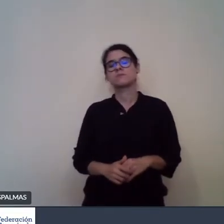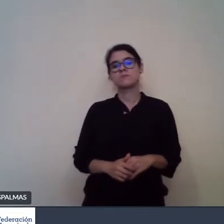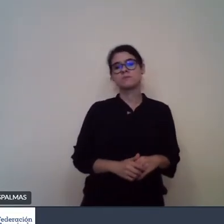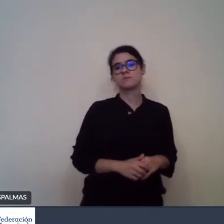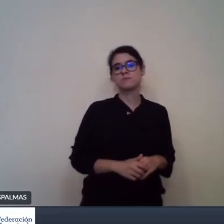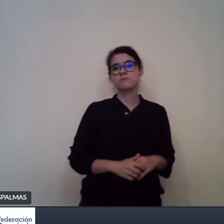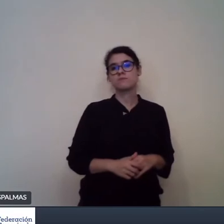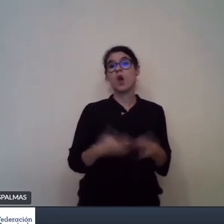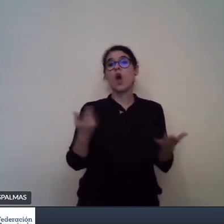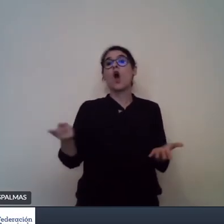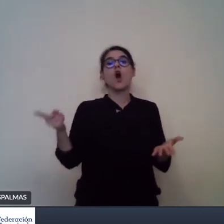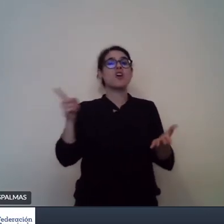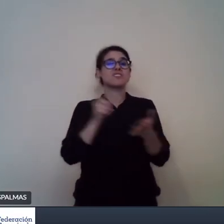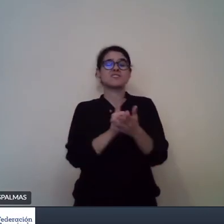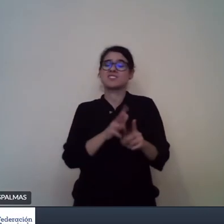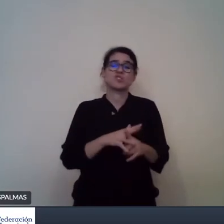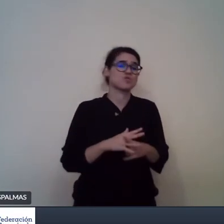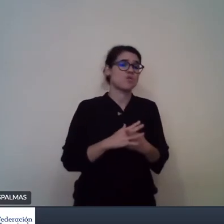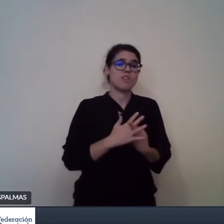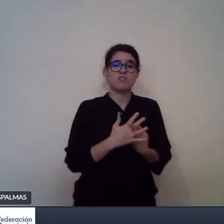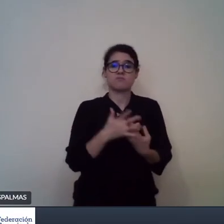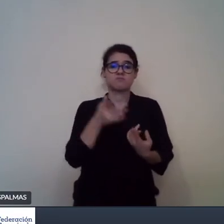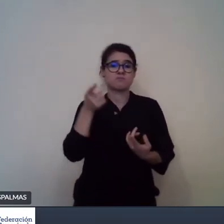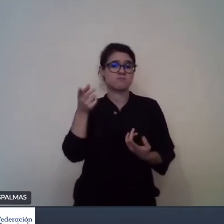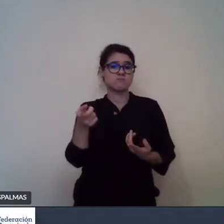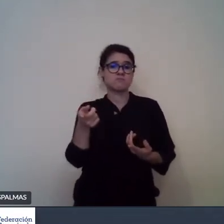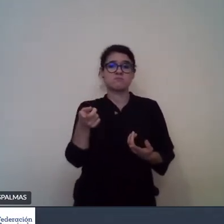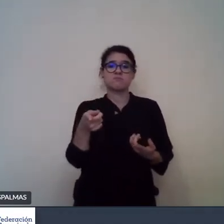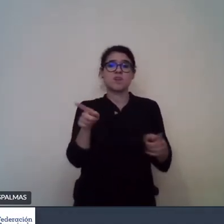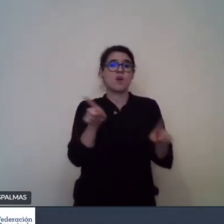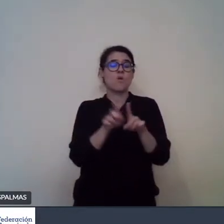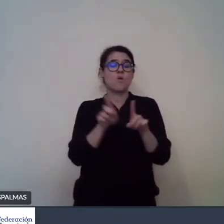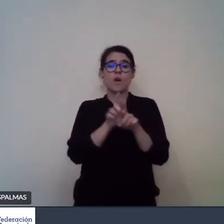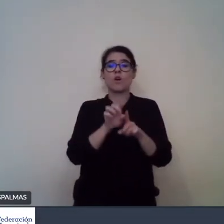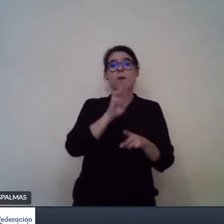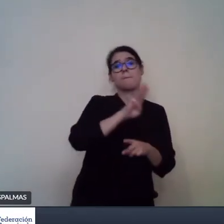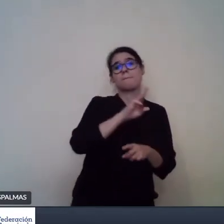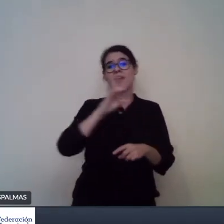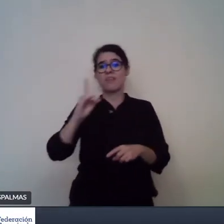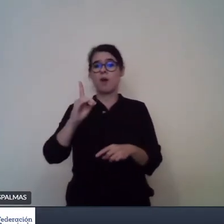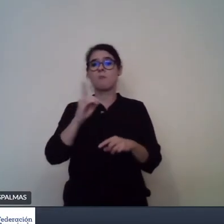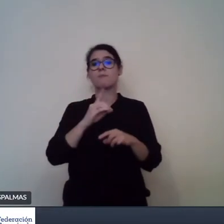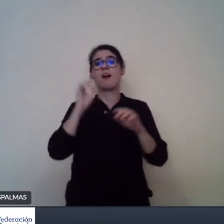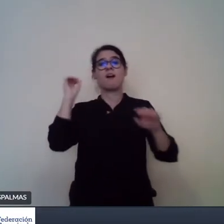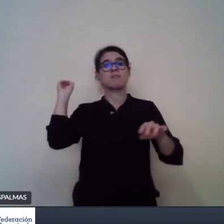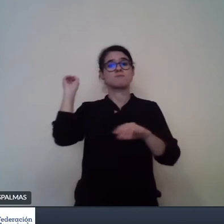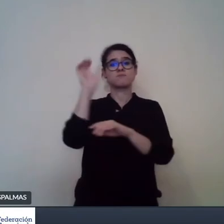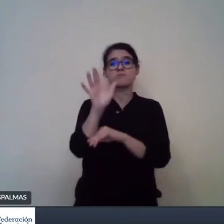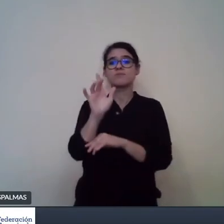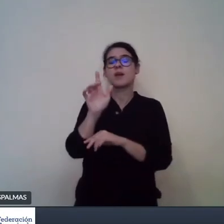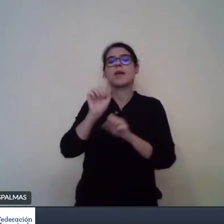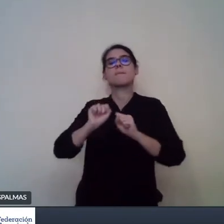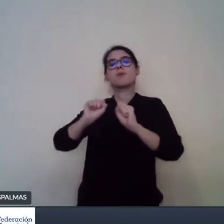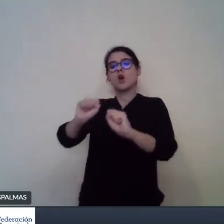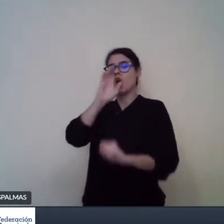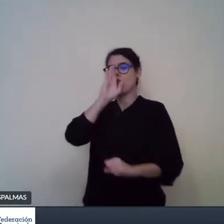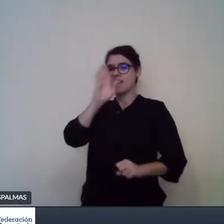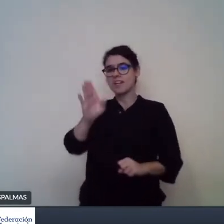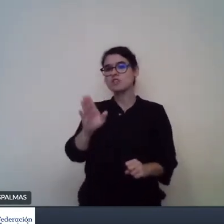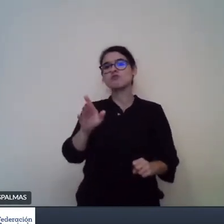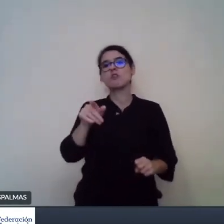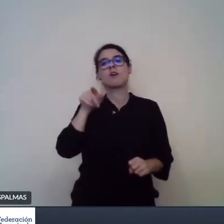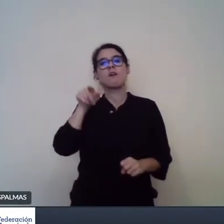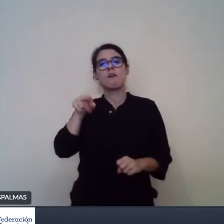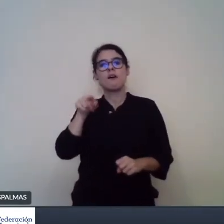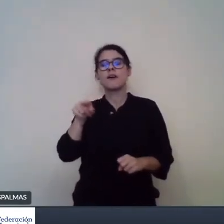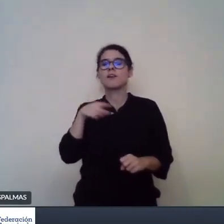De nuevo, este tipo de situación con un pin down para sacar y bloqueo directo. Aquí el timing tiene que ser mejor, yo